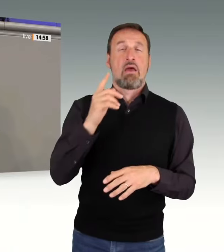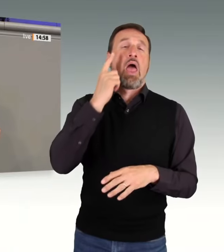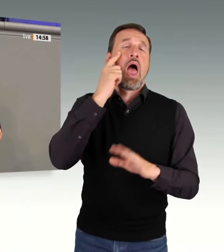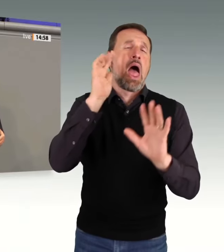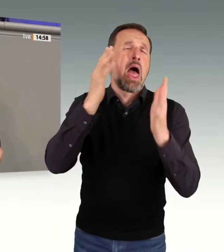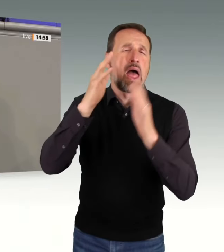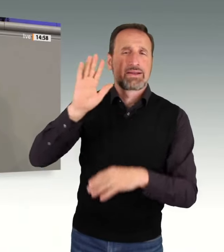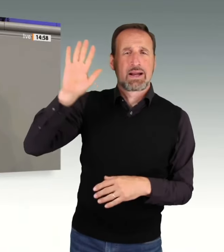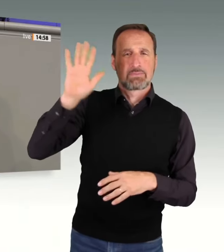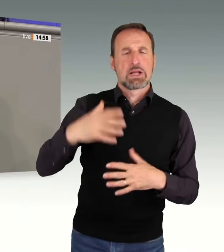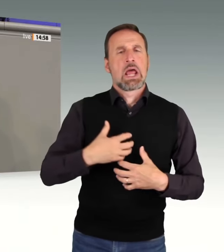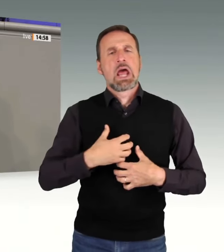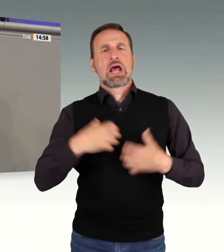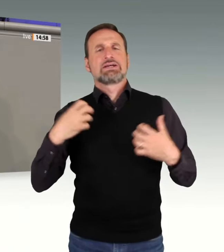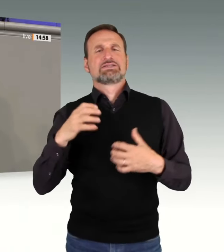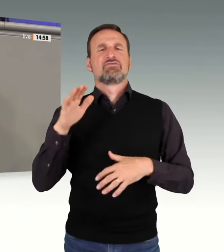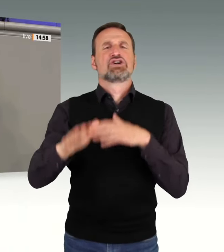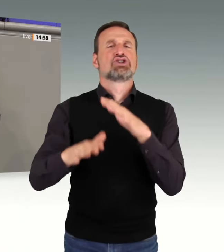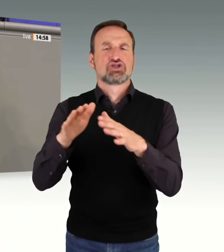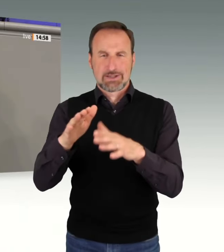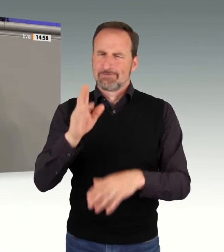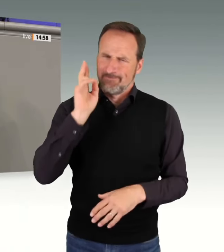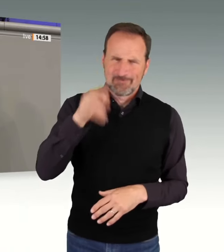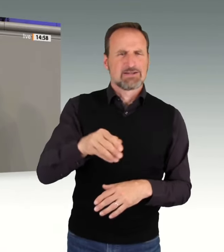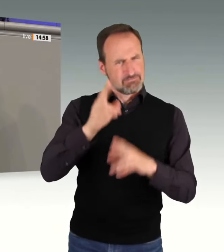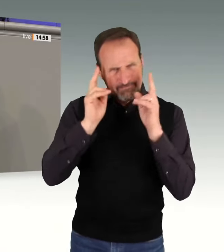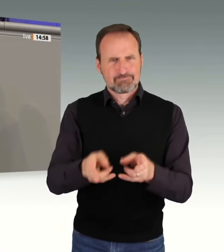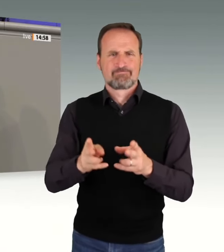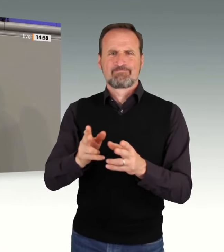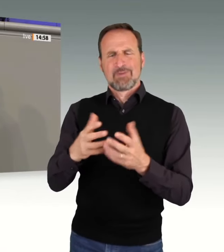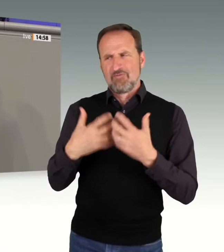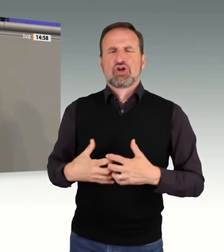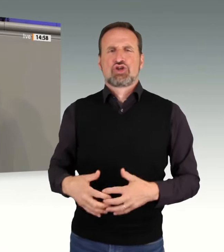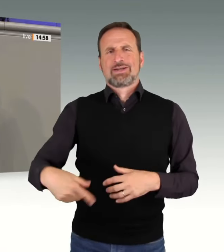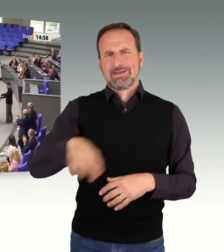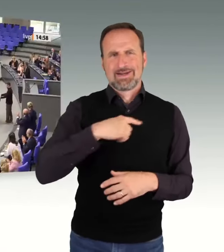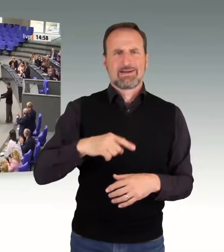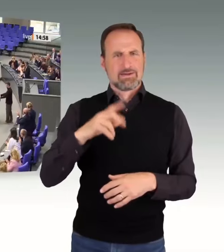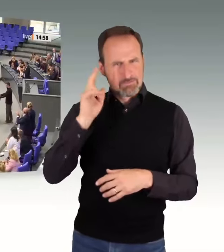Ihnen nie vergessen. Wir danken Ihnen, Deutschland. Rum der Ukraine!